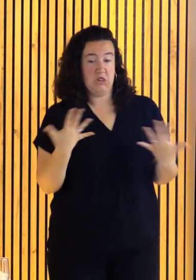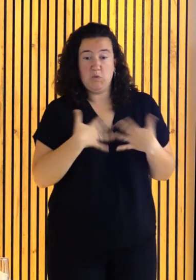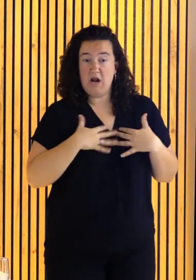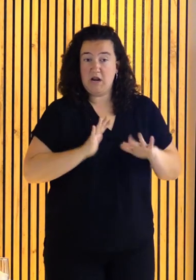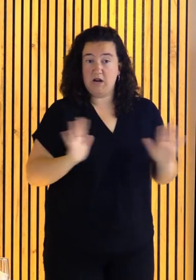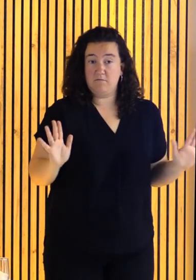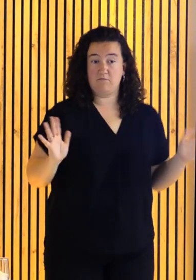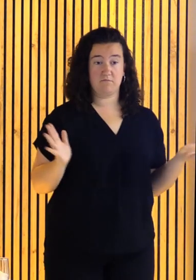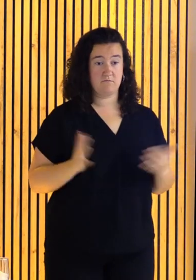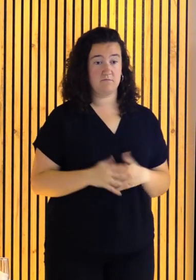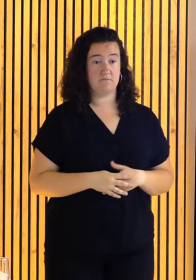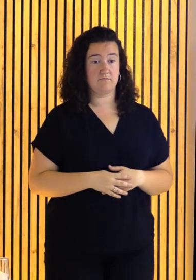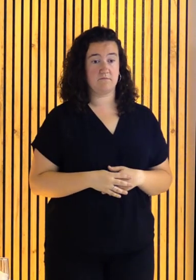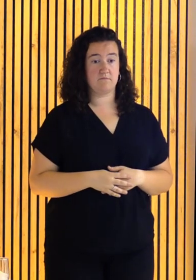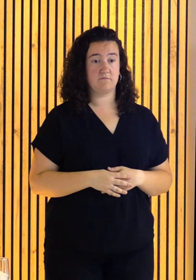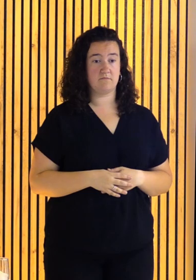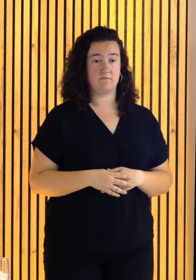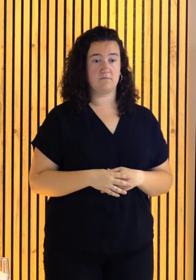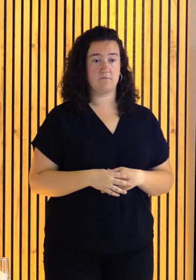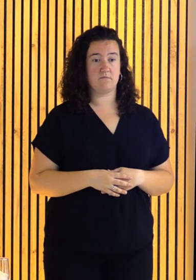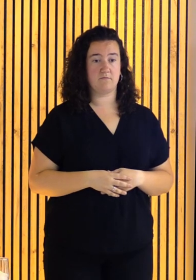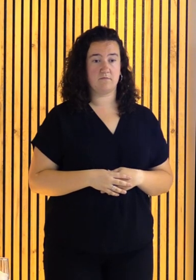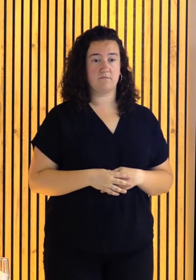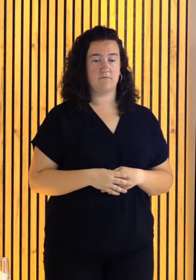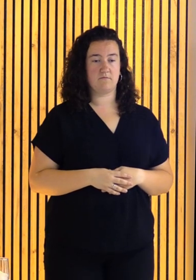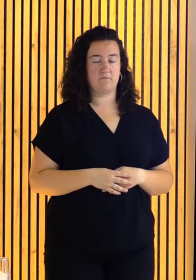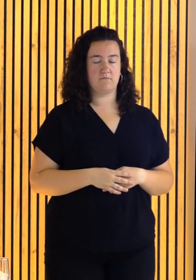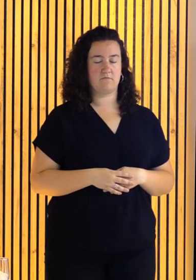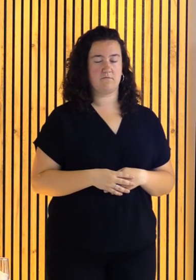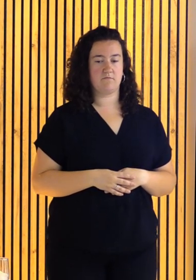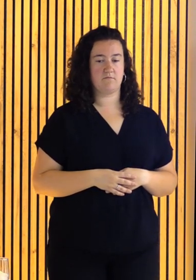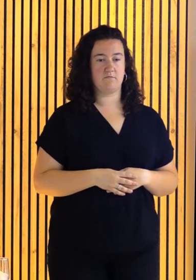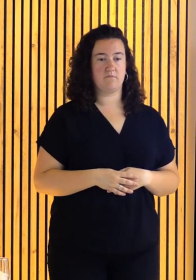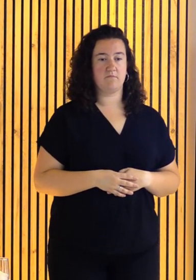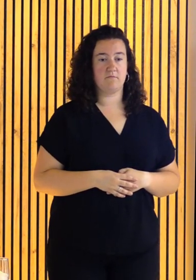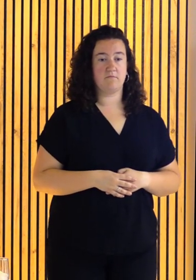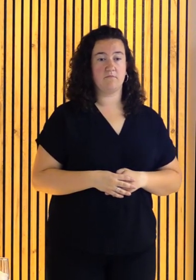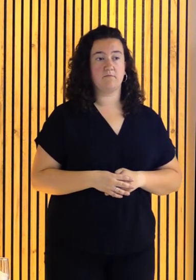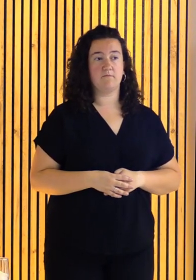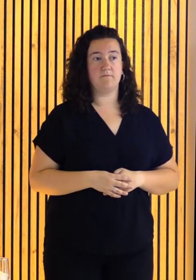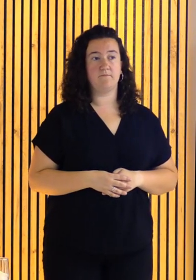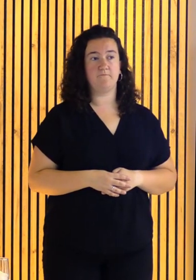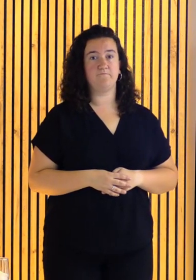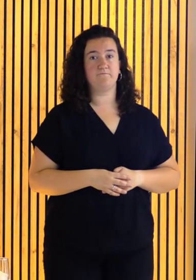kontzeptu garrantzitsuenetako bat, ez da, naturalizazioarena, eta euskaldunok gauzak